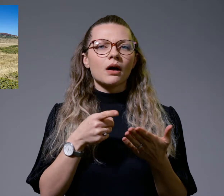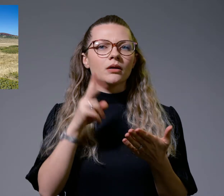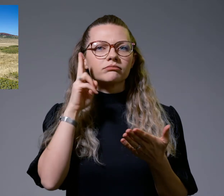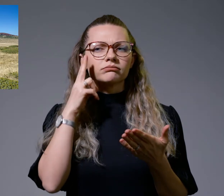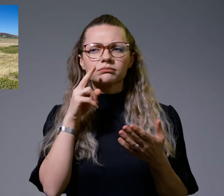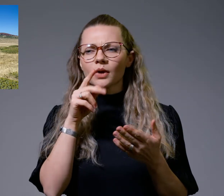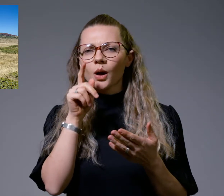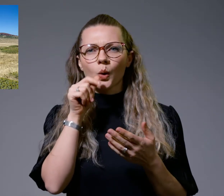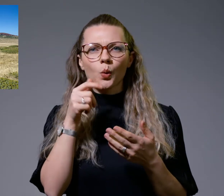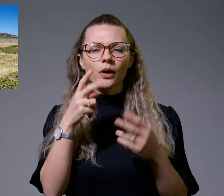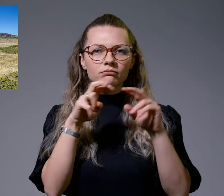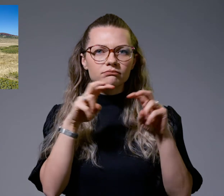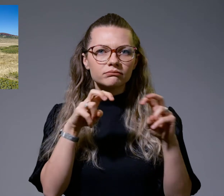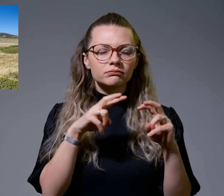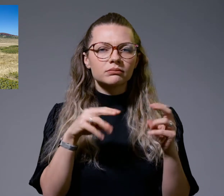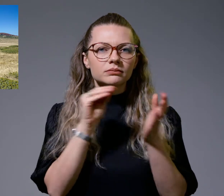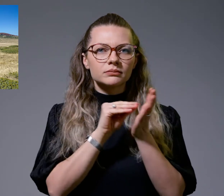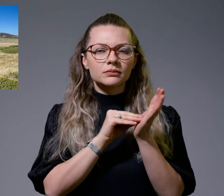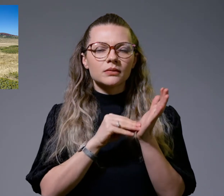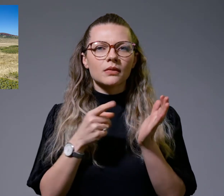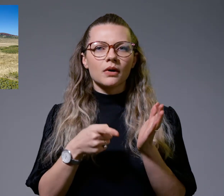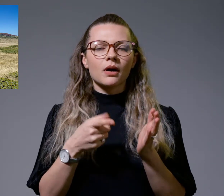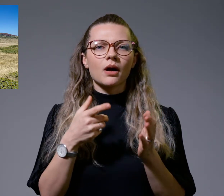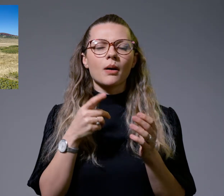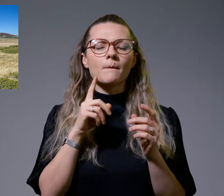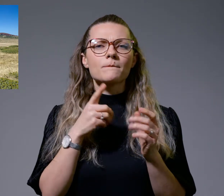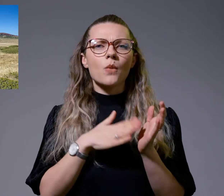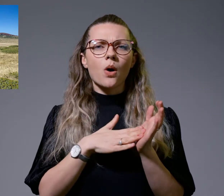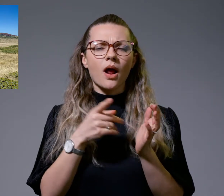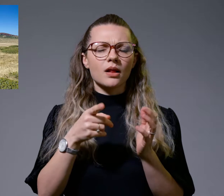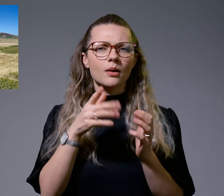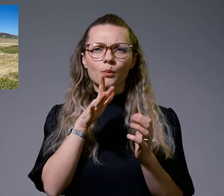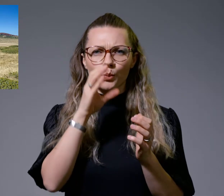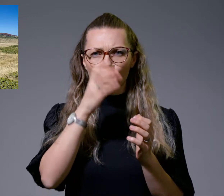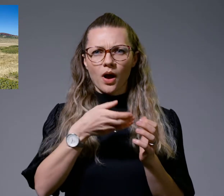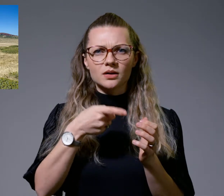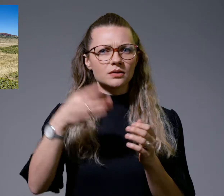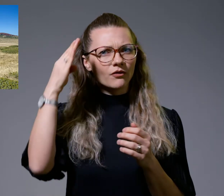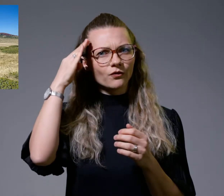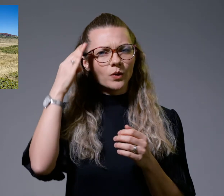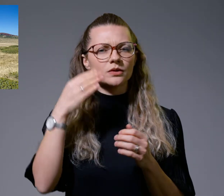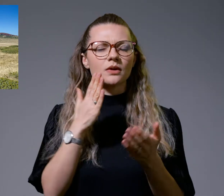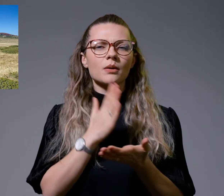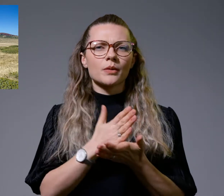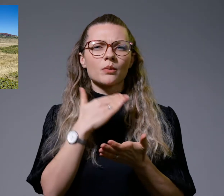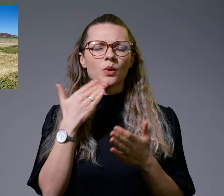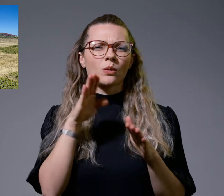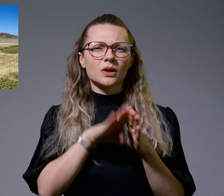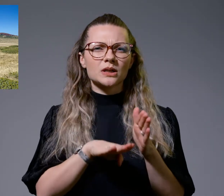разузнавачките податоци дека моралот на бугарската војска бил многу низок поради